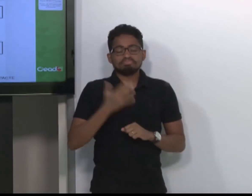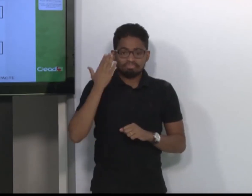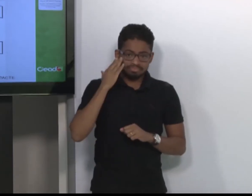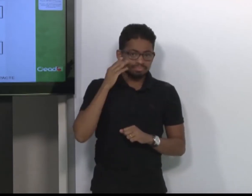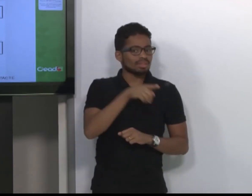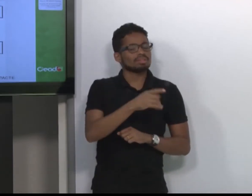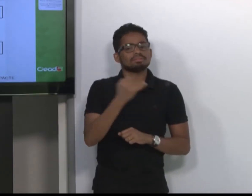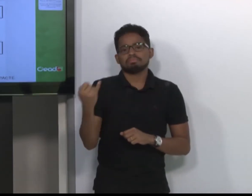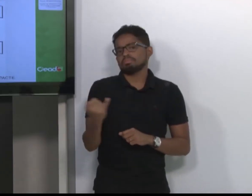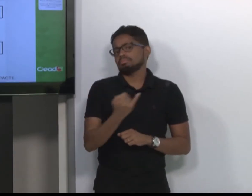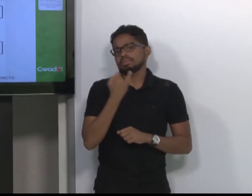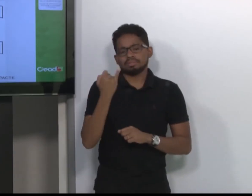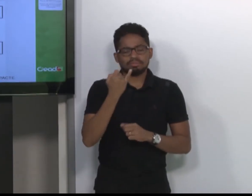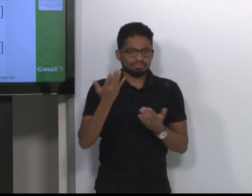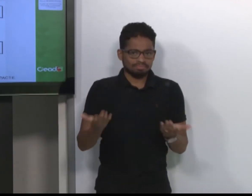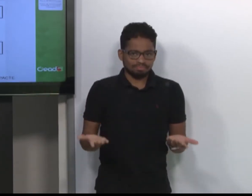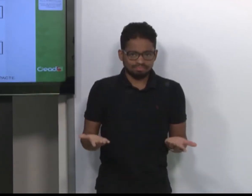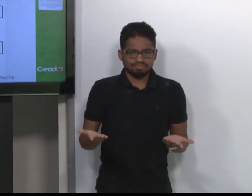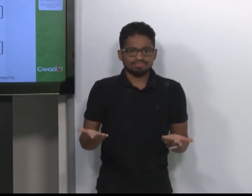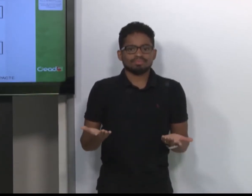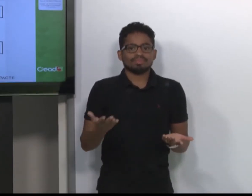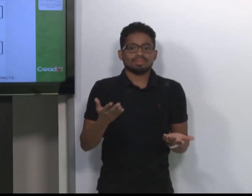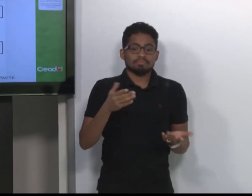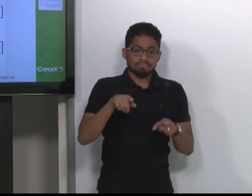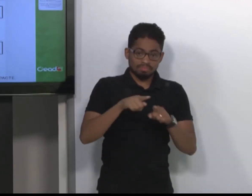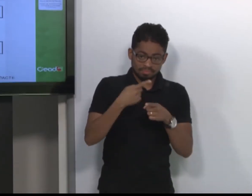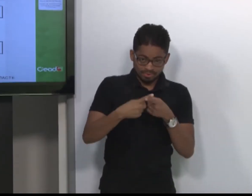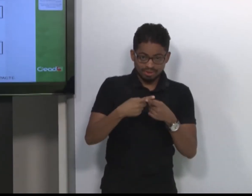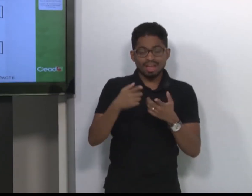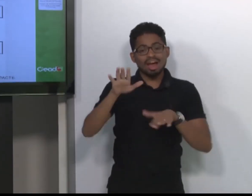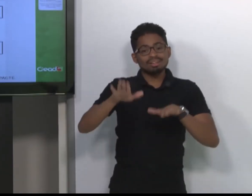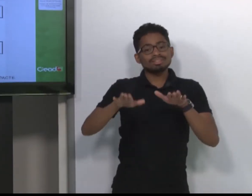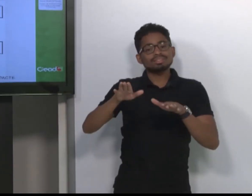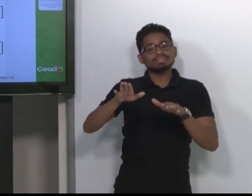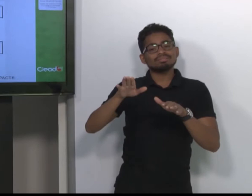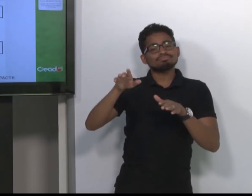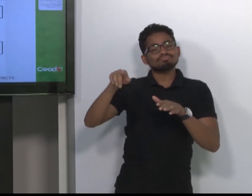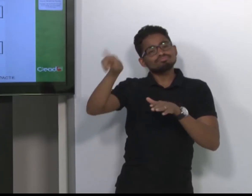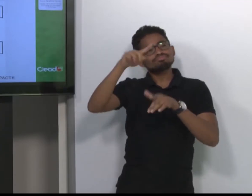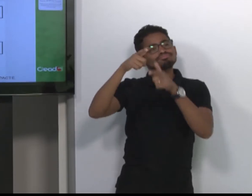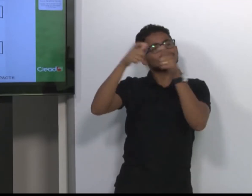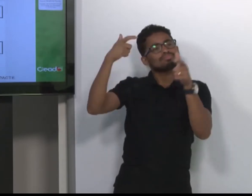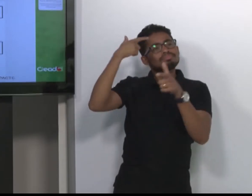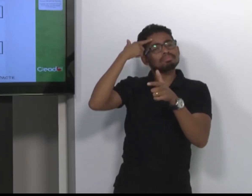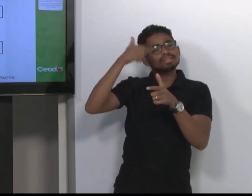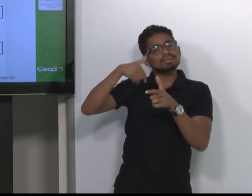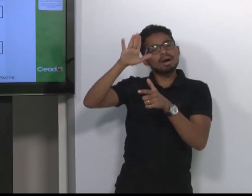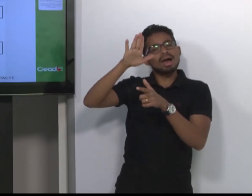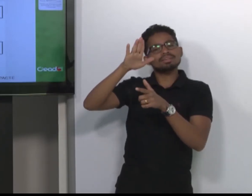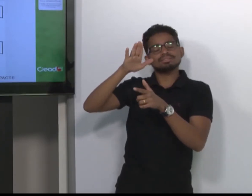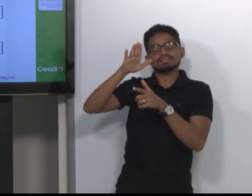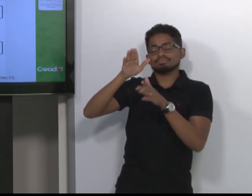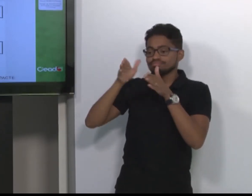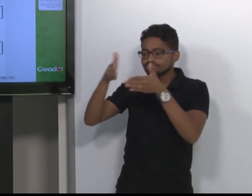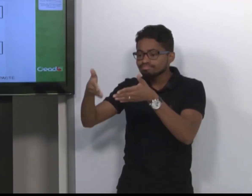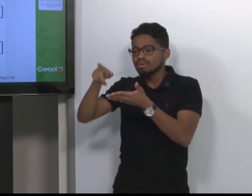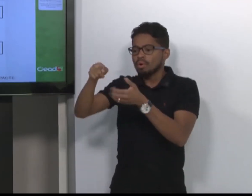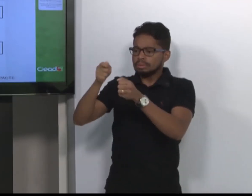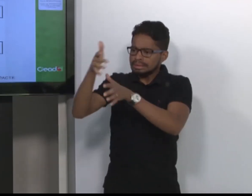Às vezes, a maioria das pessoas pensam que é somente focar na língua de sinais e esquecem do português.